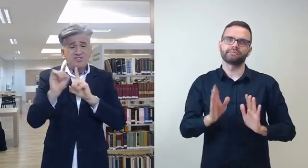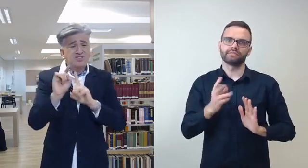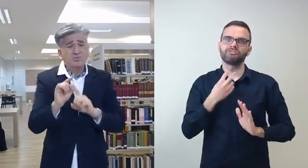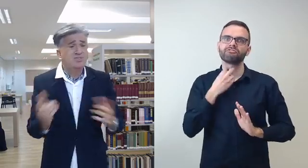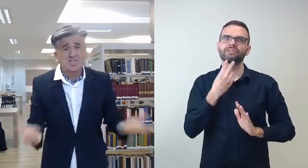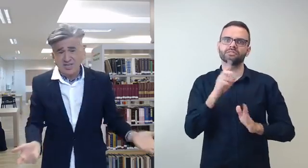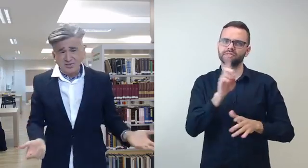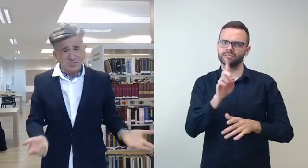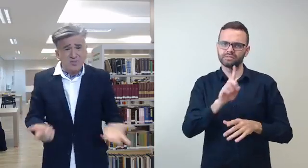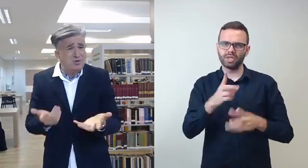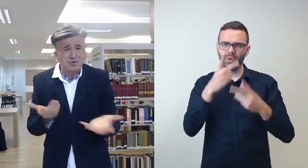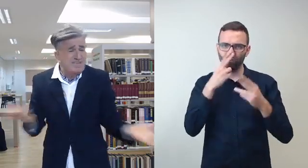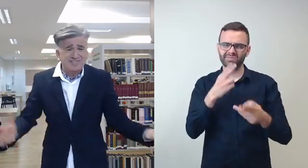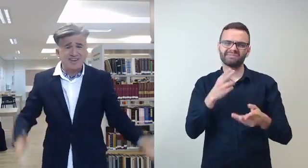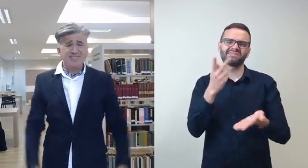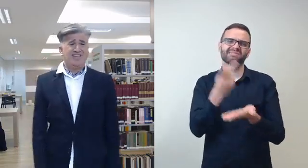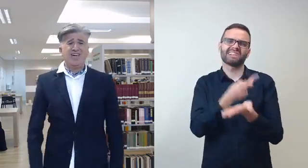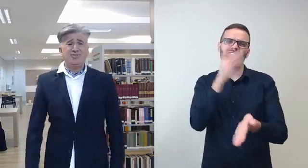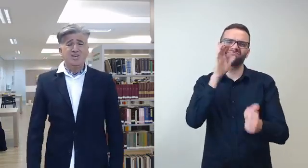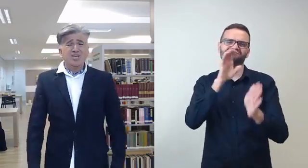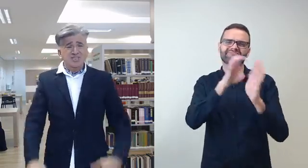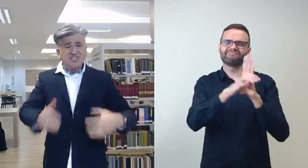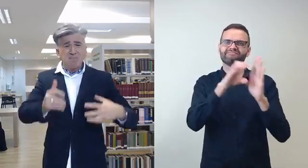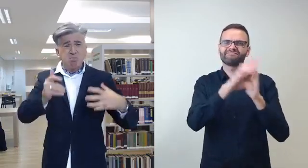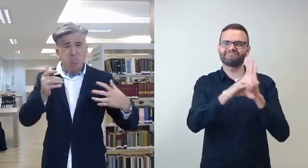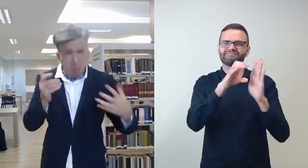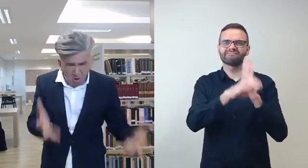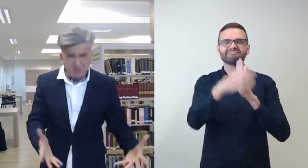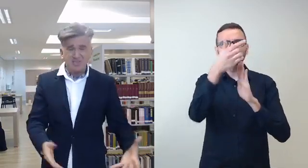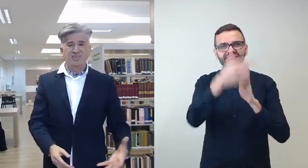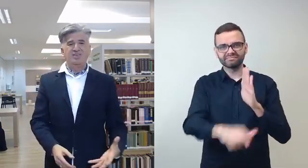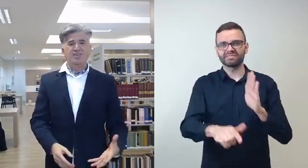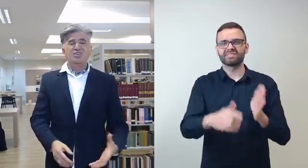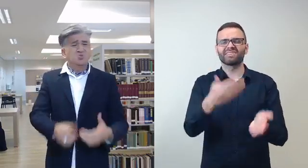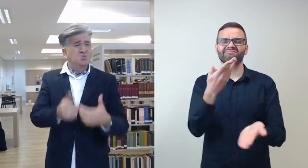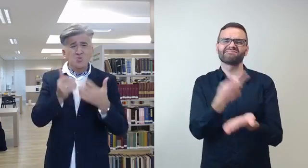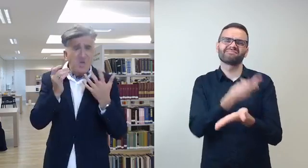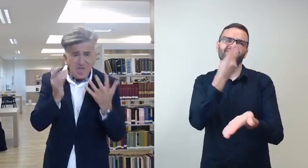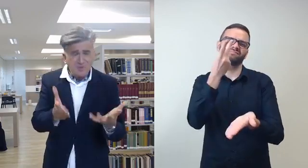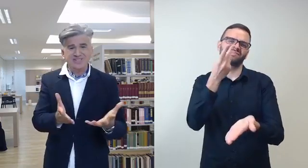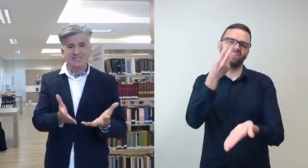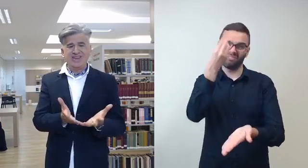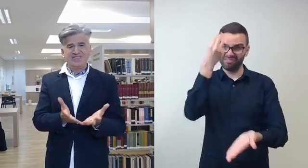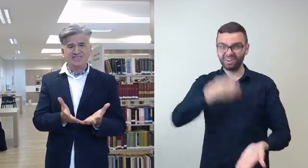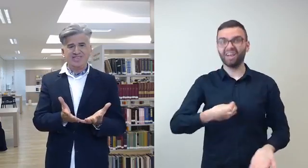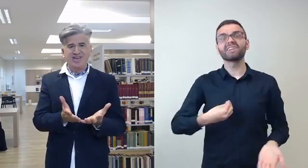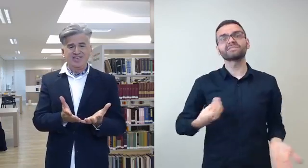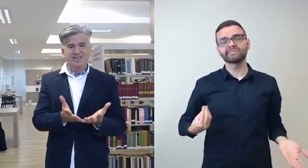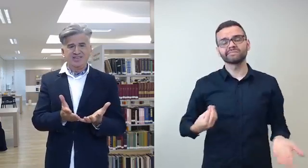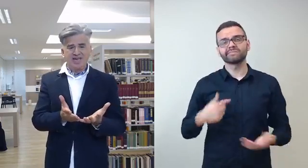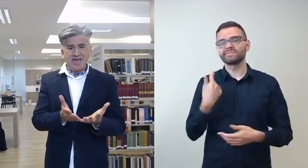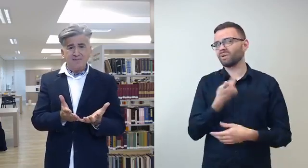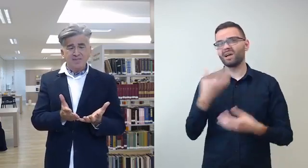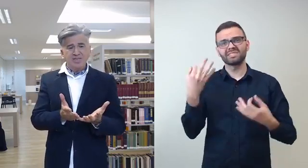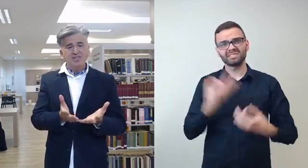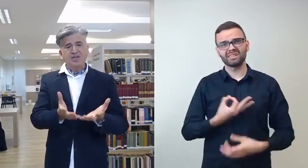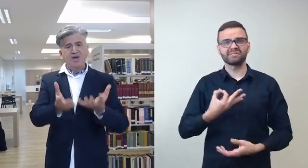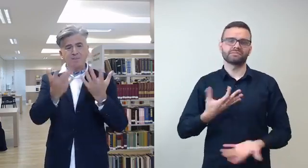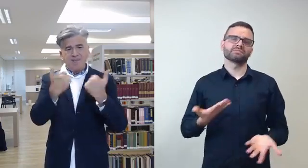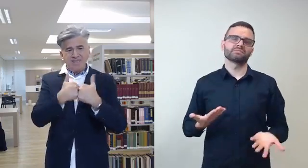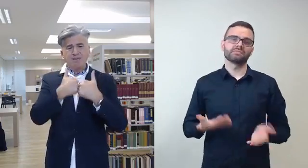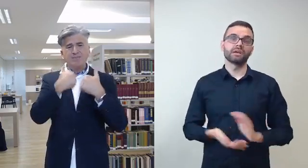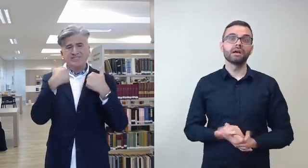Isso é simultâneo, isso é português sinalizado, isso é pobre. Isso não é com excelência, tá?